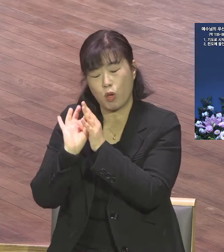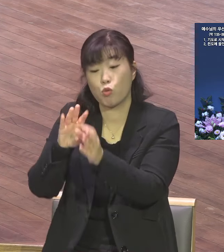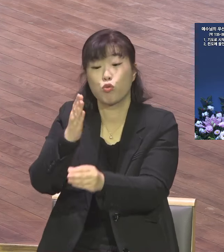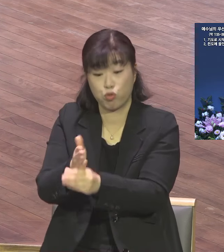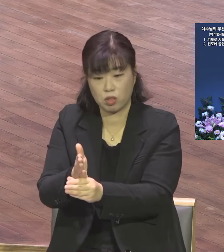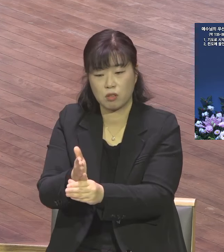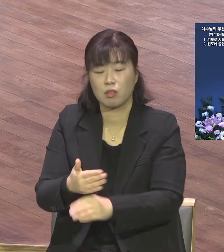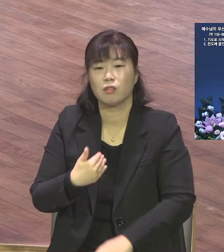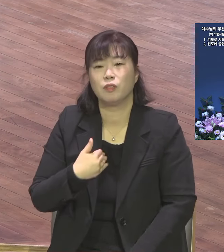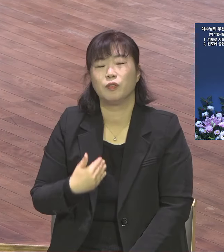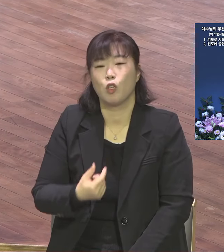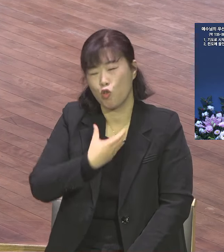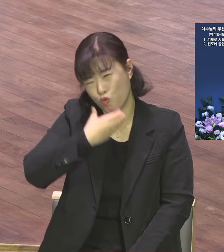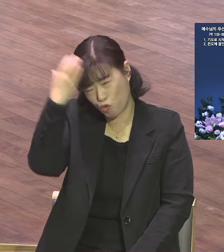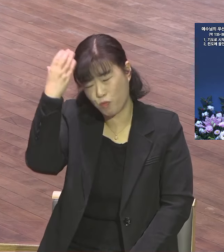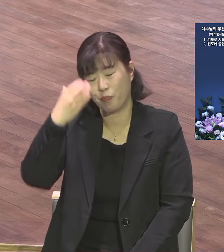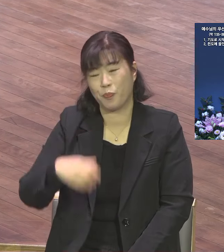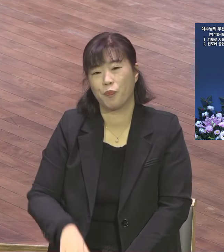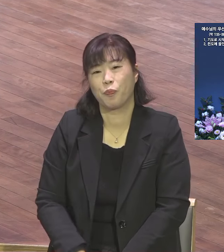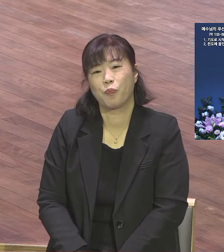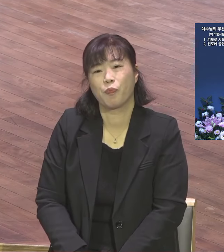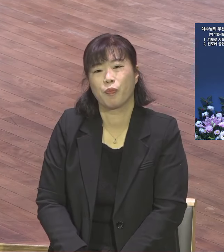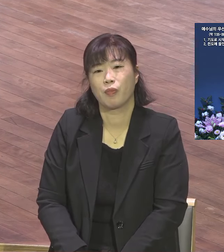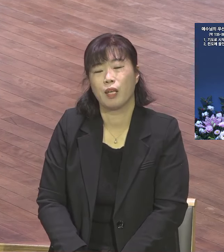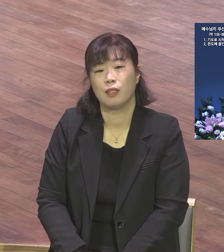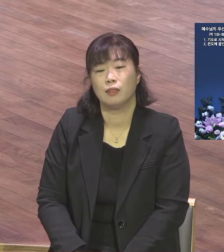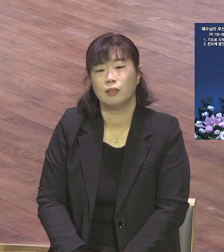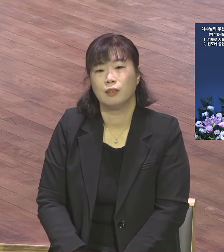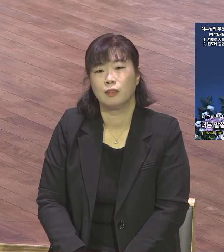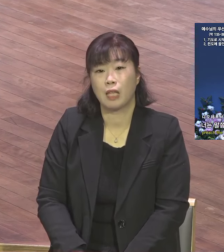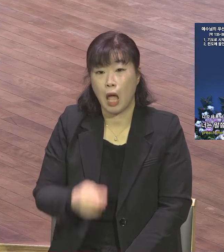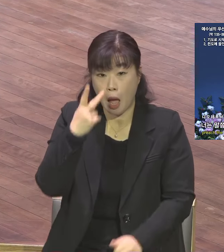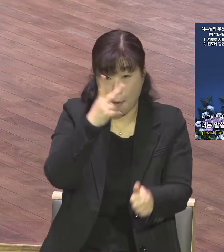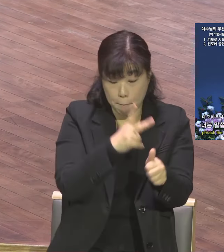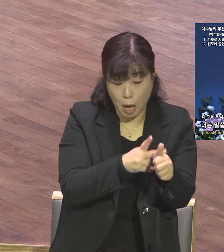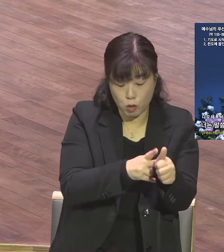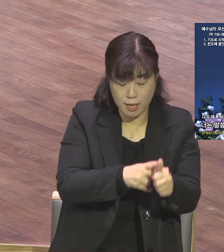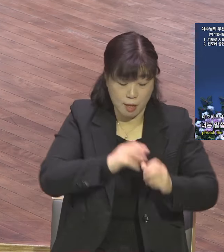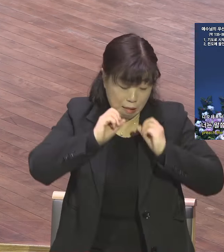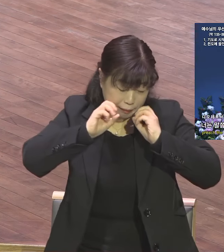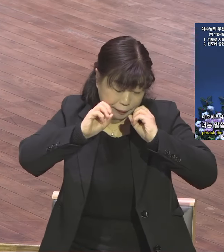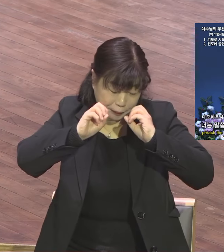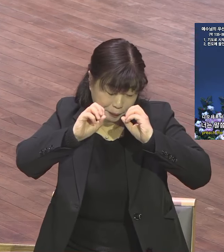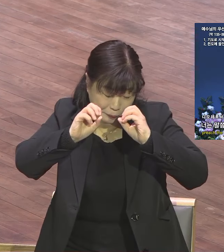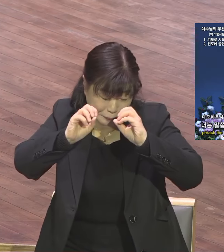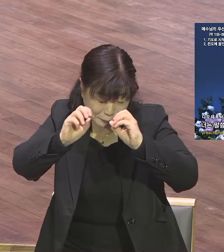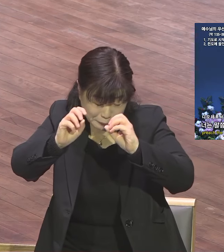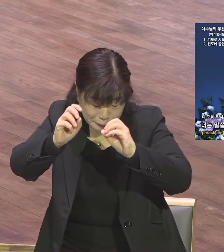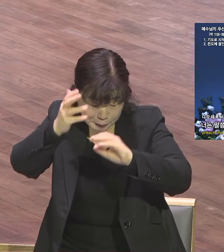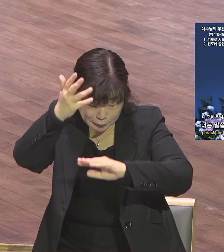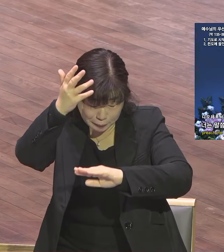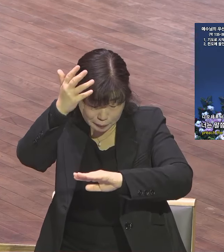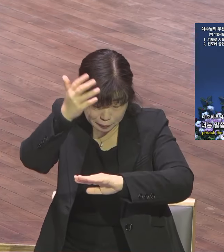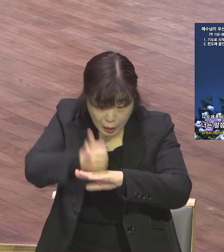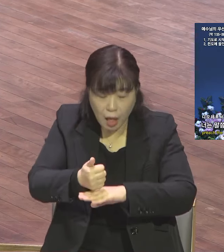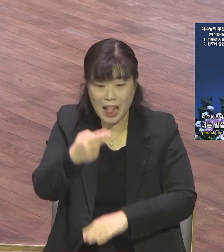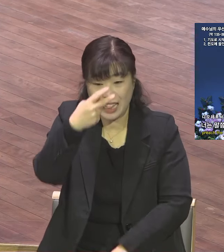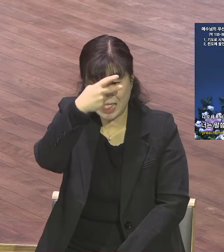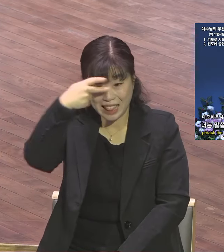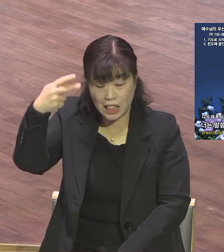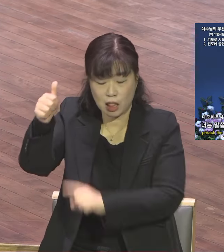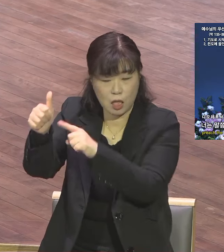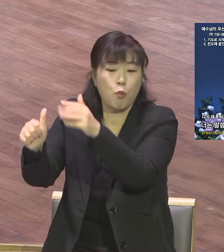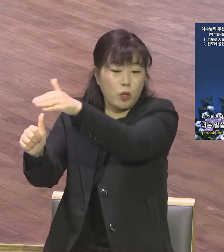전달합니다. 디모데후서 4장 2절에 보면 디모데에게 이렇게 강조합니다. 너는 말씀을 전파하라. 때를 어떤지 못하든지